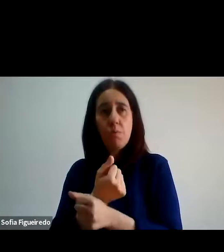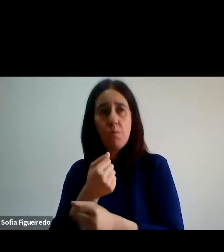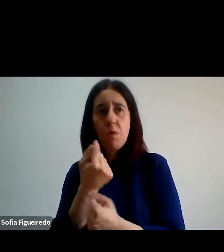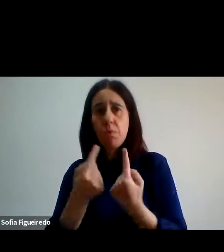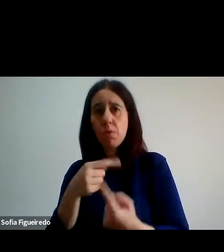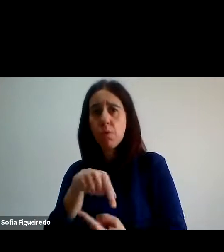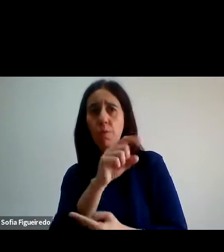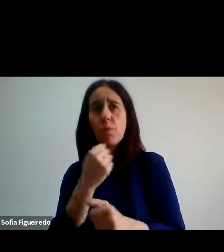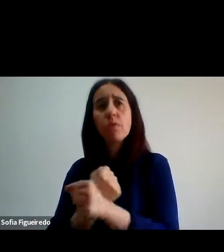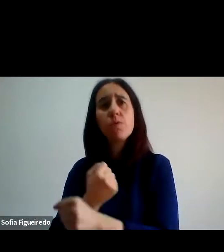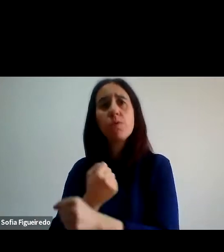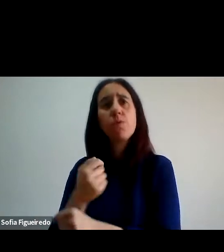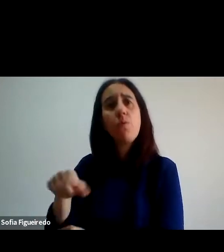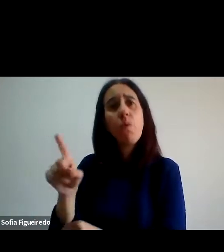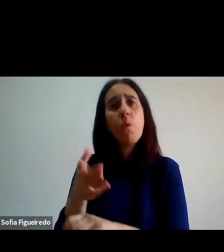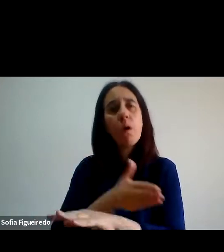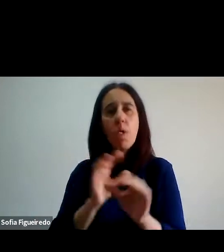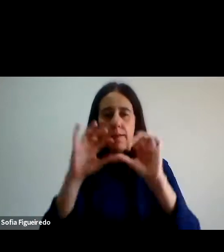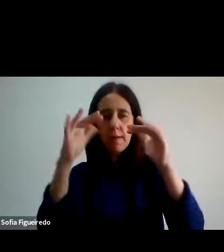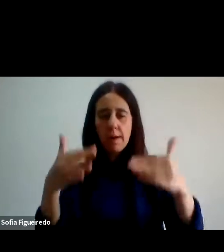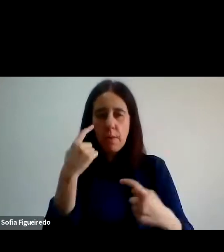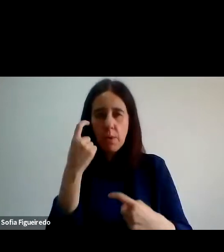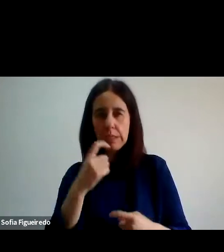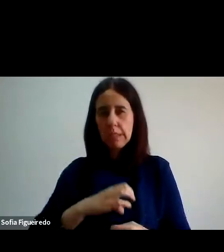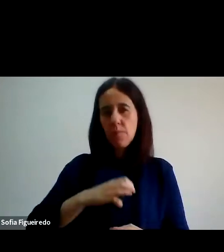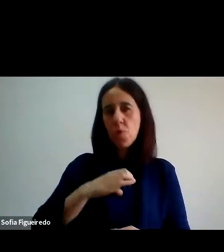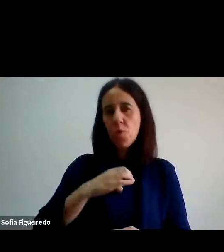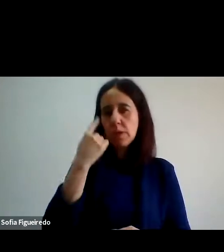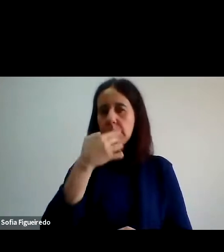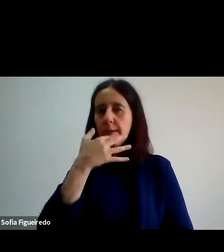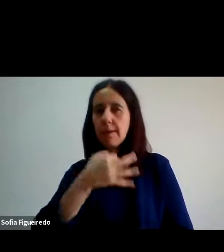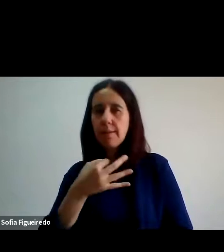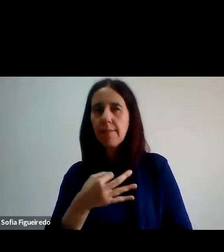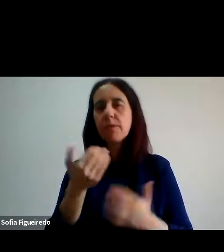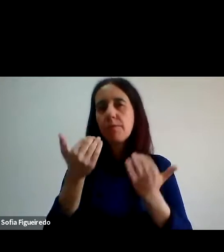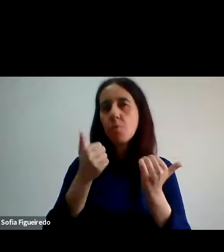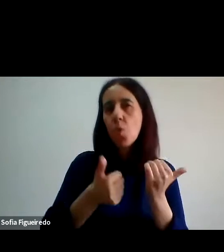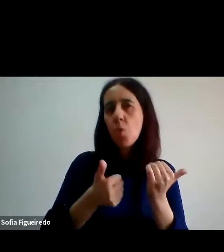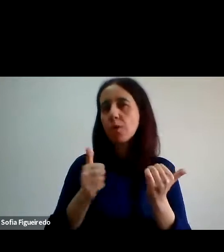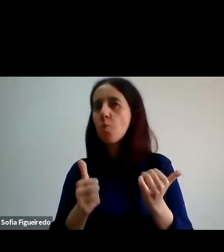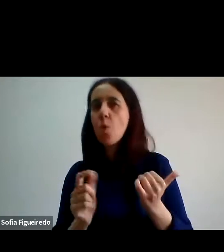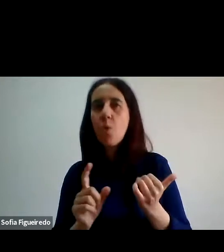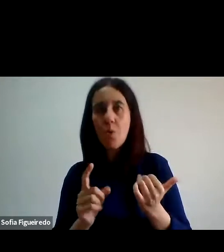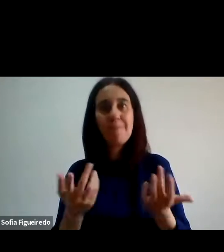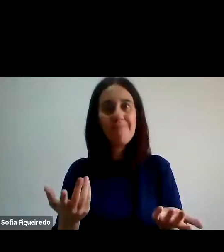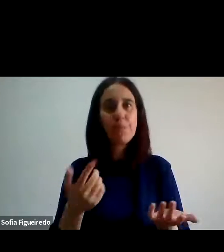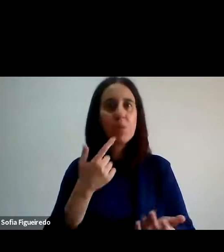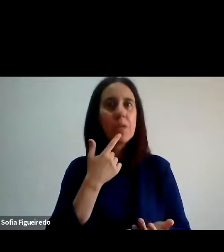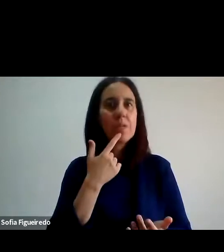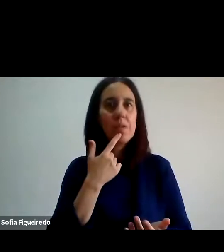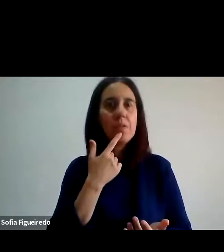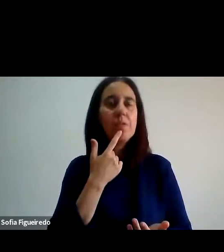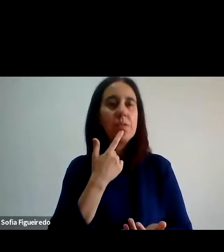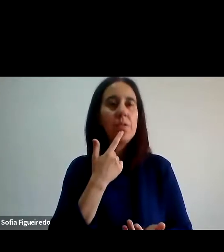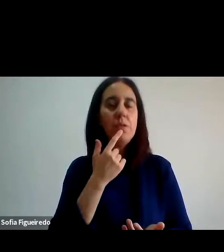determinado serviço, vou à procura na internet perceber se é de confiança, se é credível, se a informação resulta, se não resulta. Portanto, o que é que isto quer dizer com